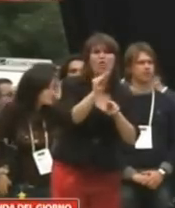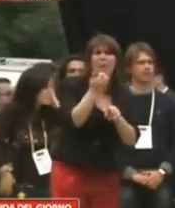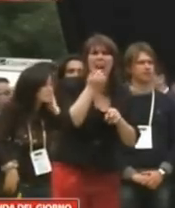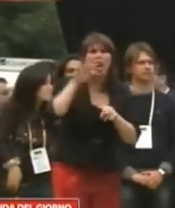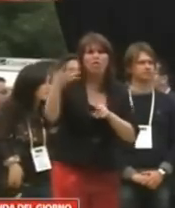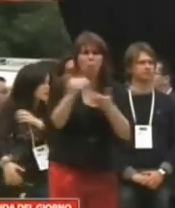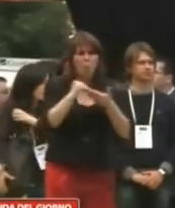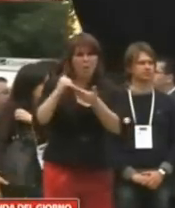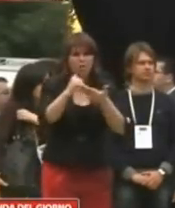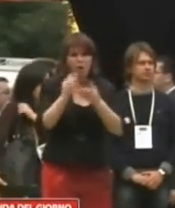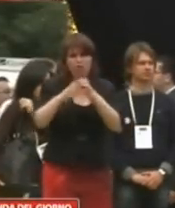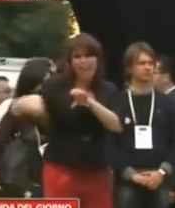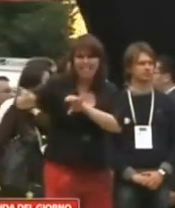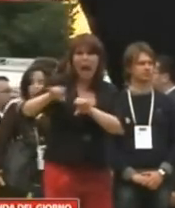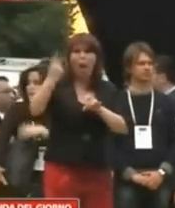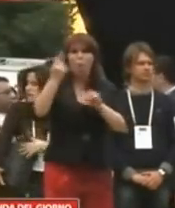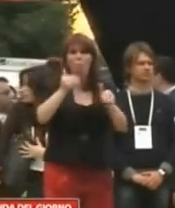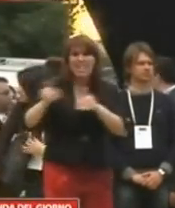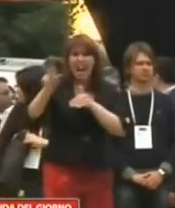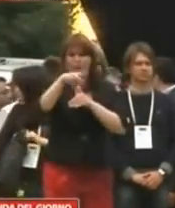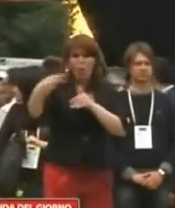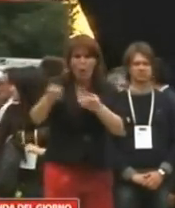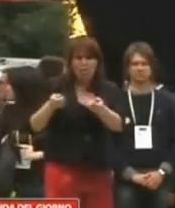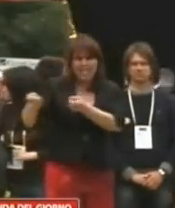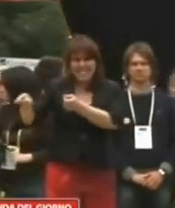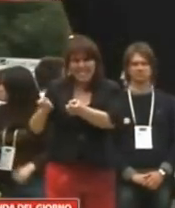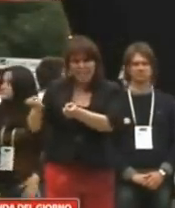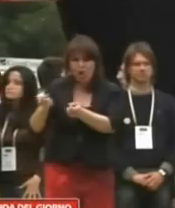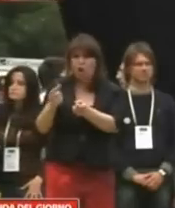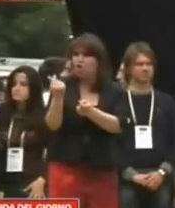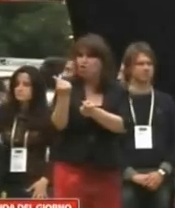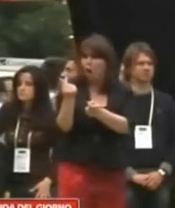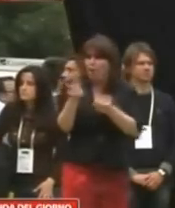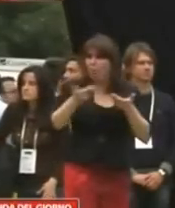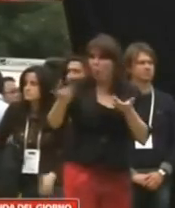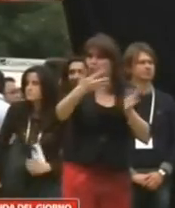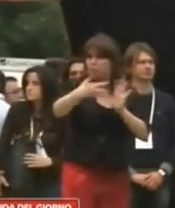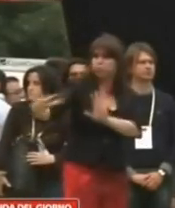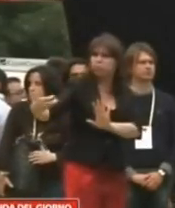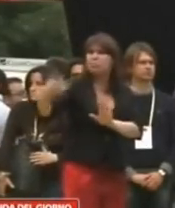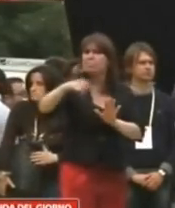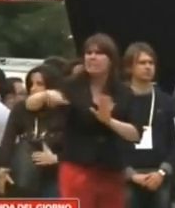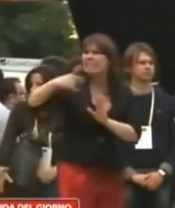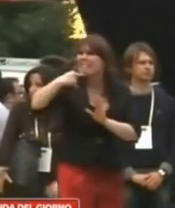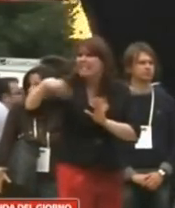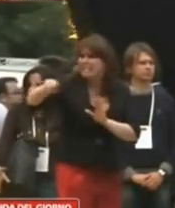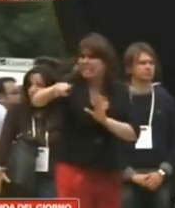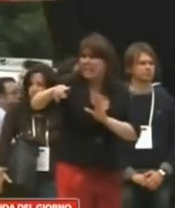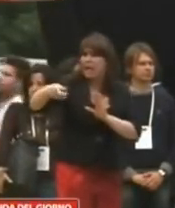5 società che gestiscono 1 miliardo di euro dei soldi pubblici della RAI. Il consiglio di amministrazione ha